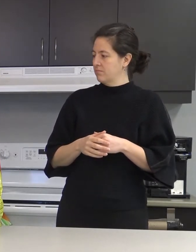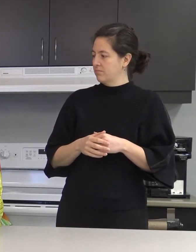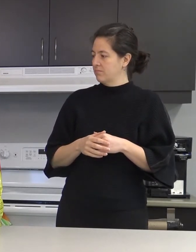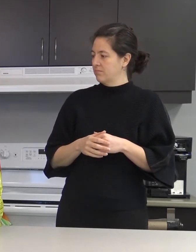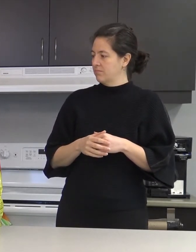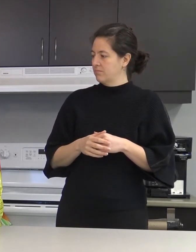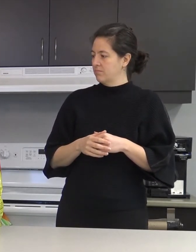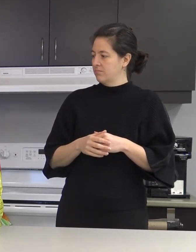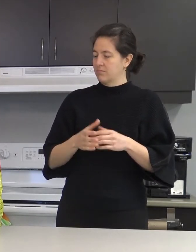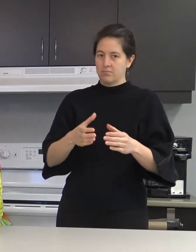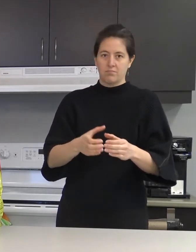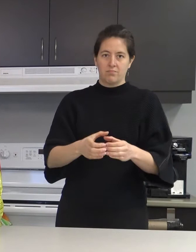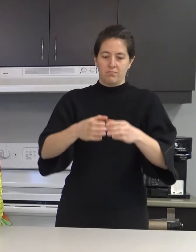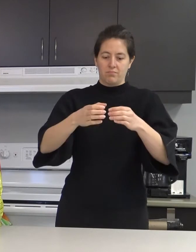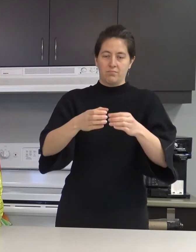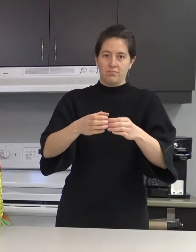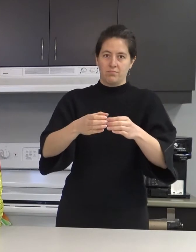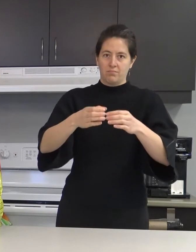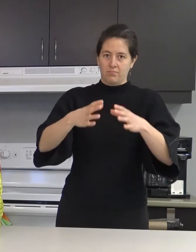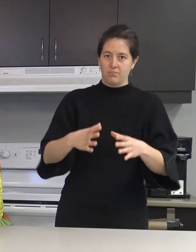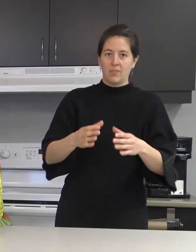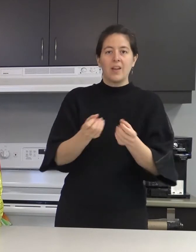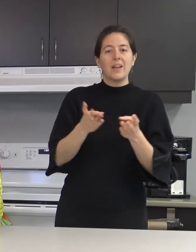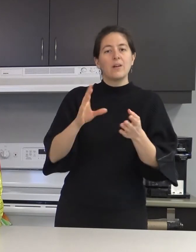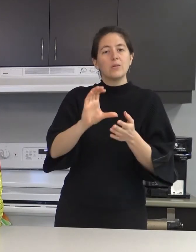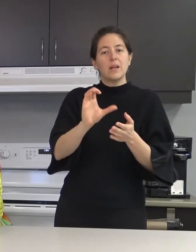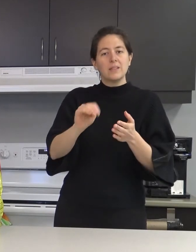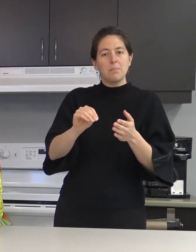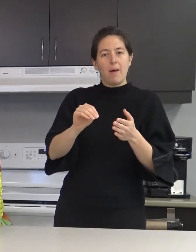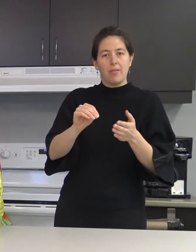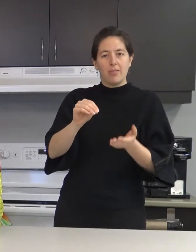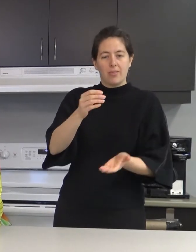je vais échapper de quelques centimètres le pot.